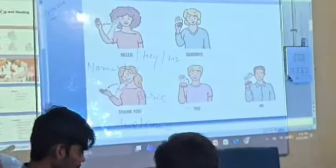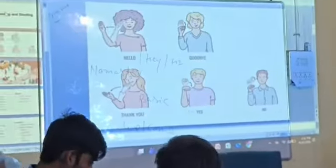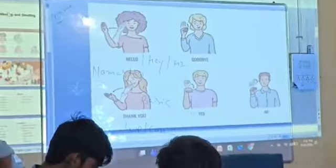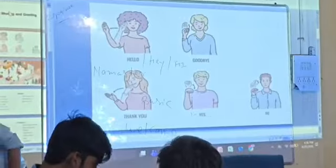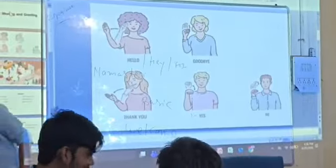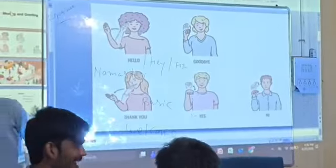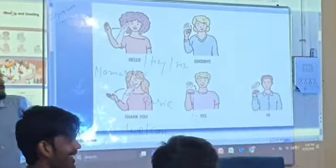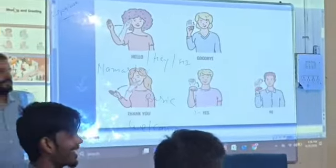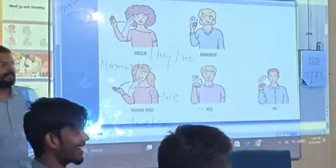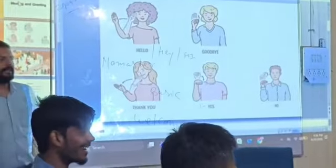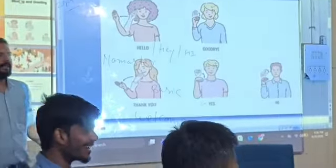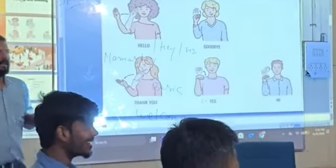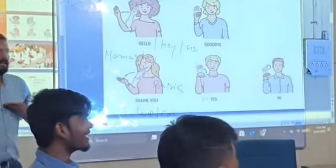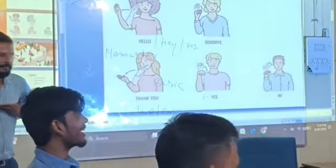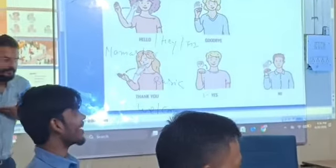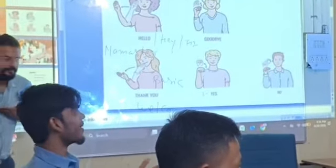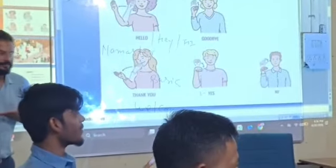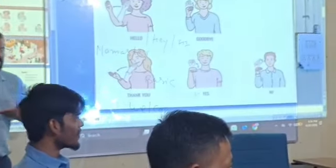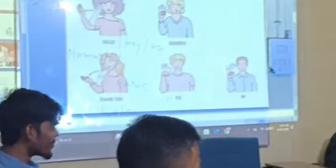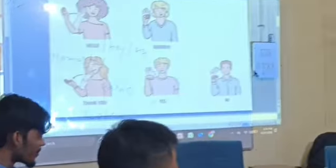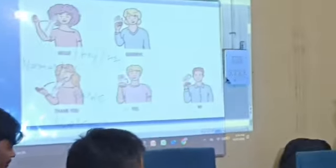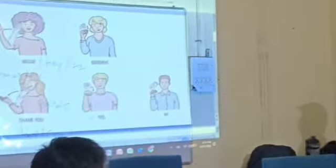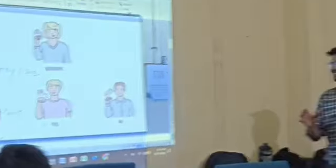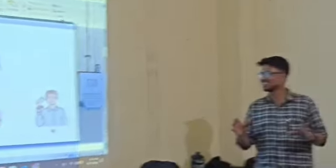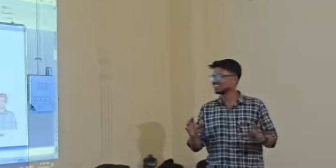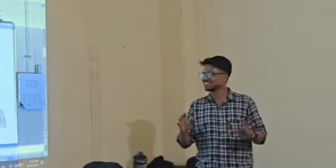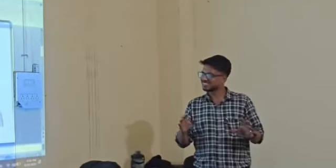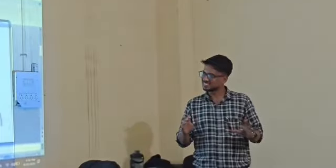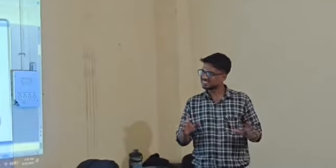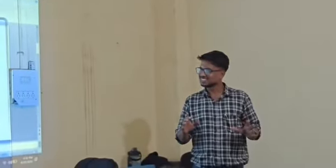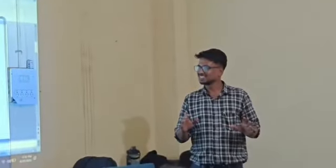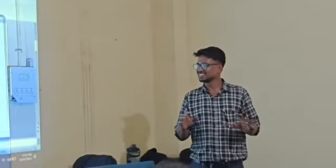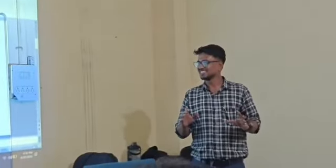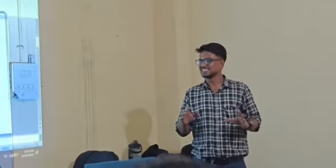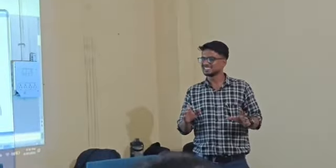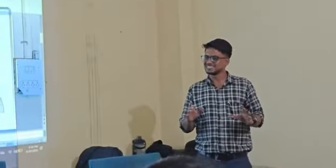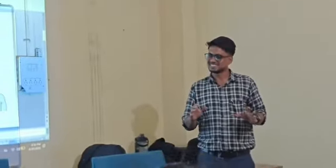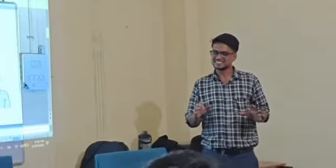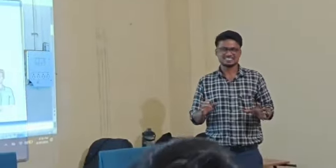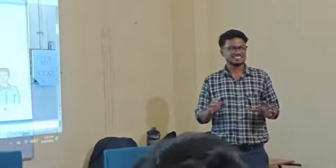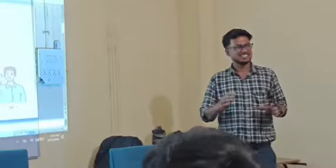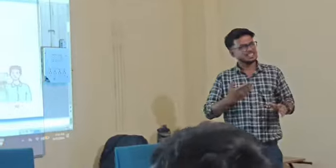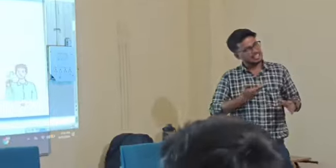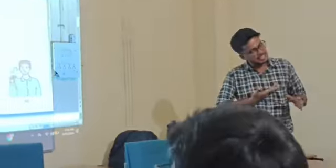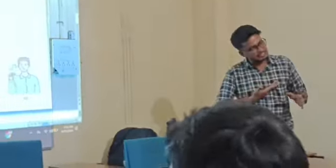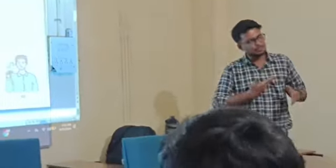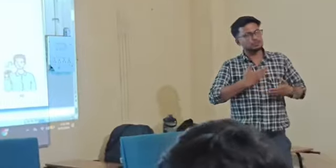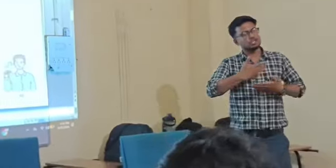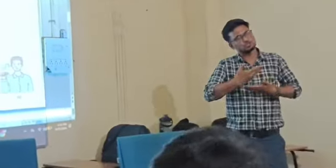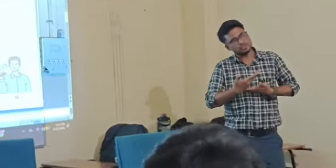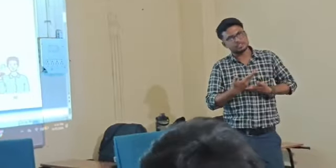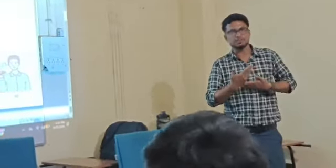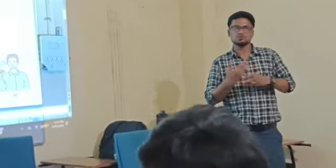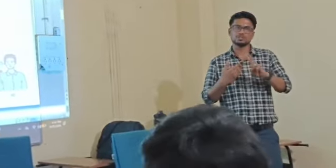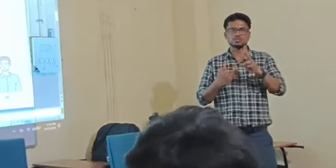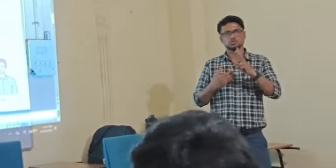हाँ सही, थोड़ा सा सही जा रहे हो, बिल्कुल, हाँ ठीक है। एक हाथ से भी होगा, दो हाथ से भी हो सकता है,